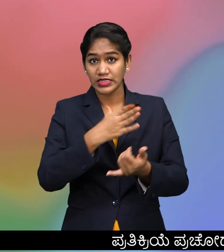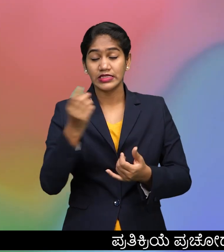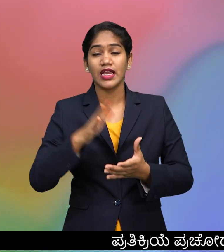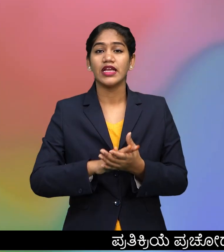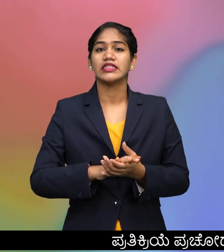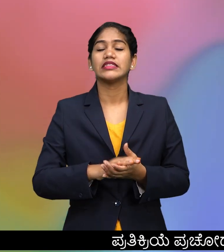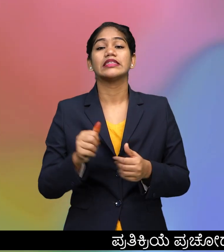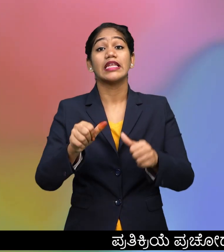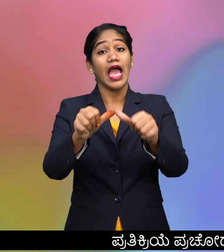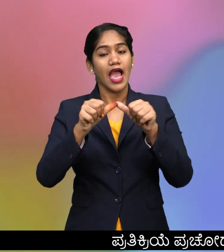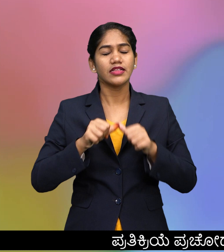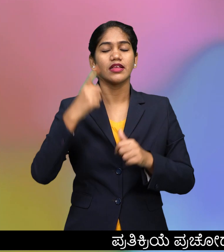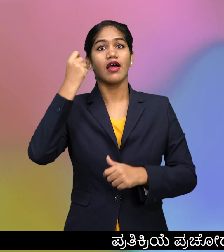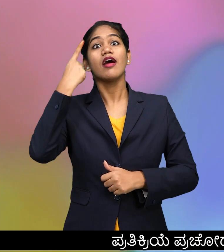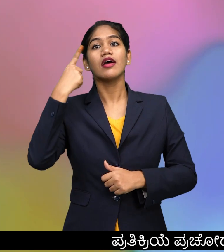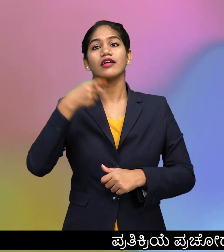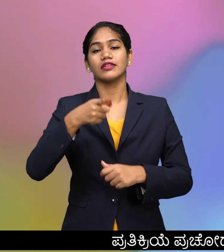ಪ್ರಚೋದನೆಗಳೆರಡನ್ನೂ ಒಯ್ಯುತ್ತದೆ.